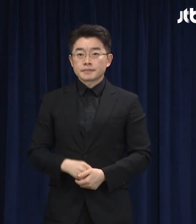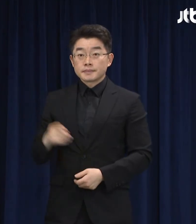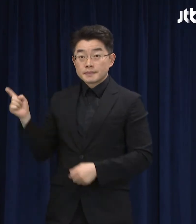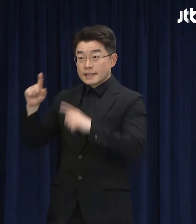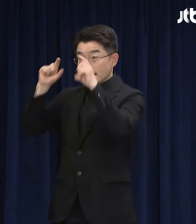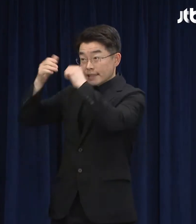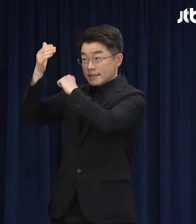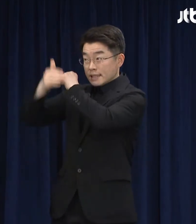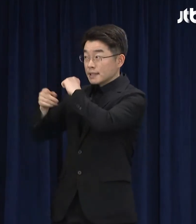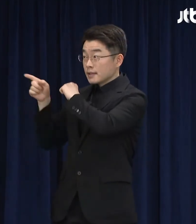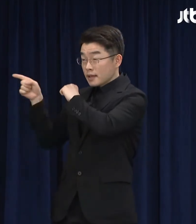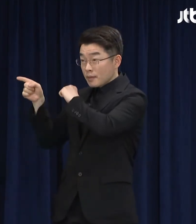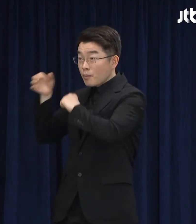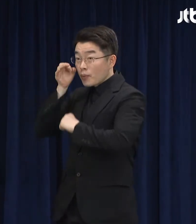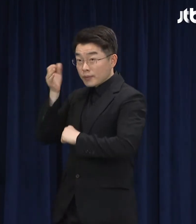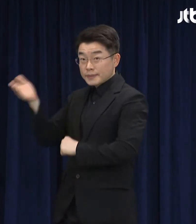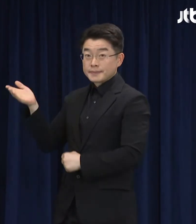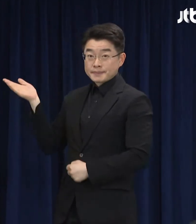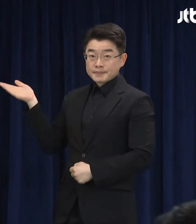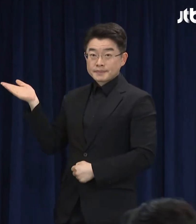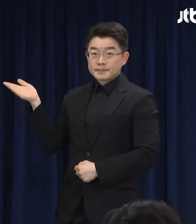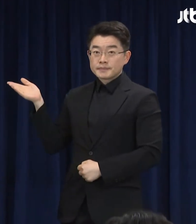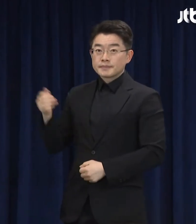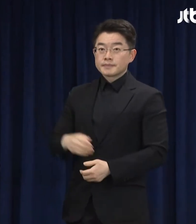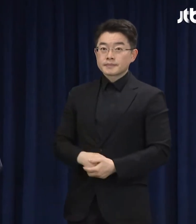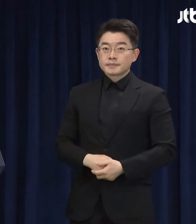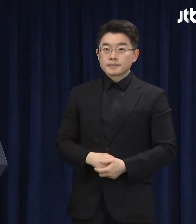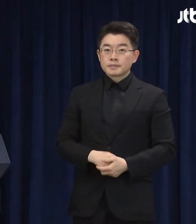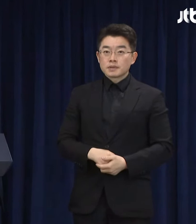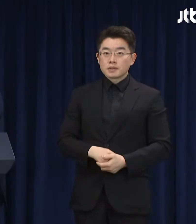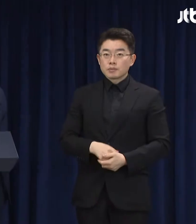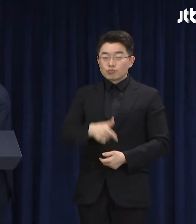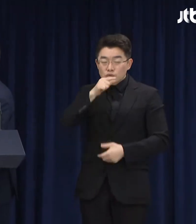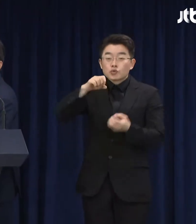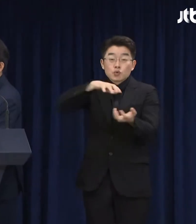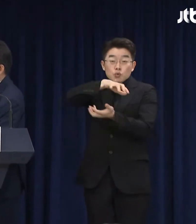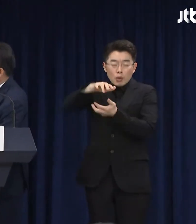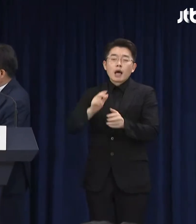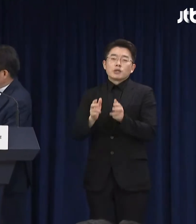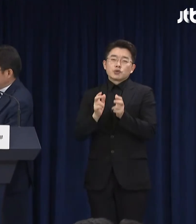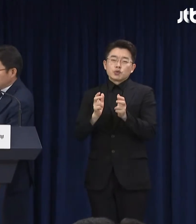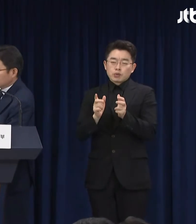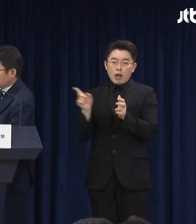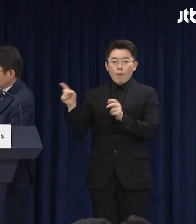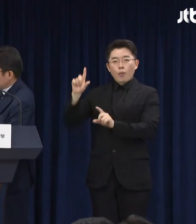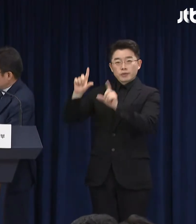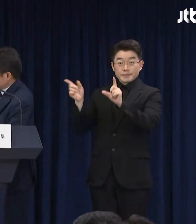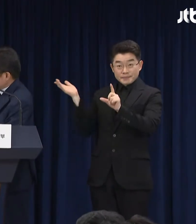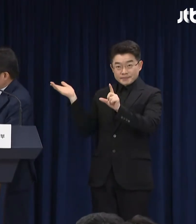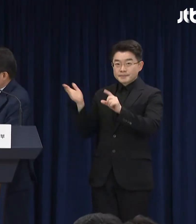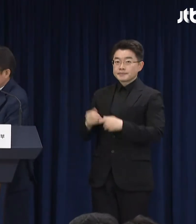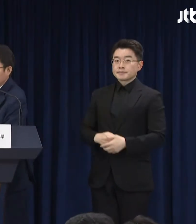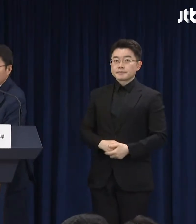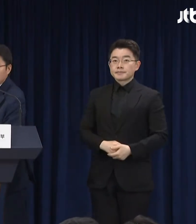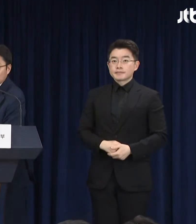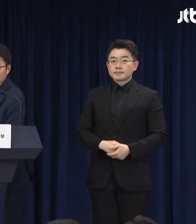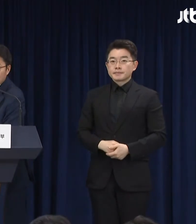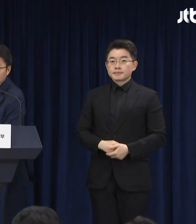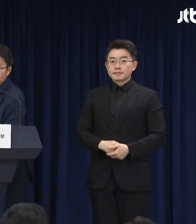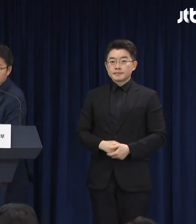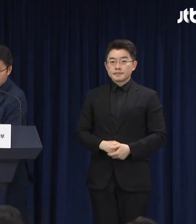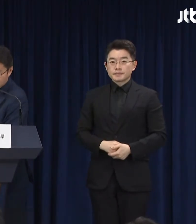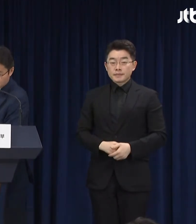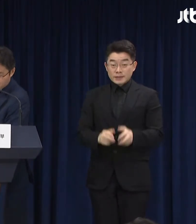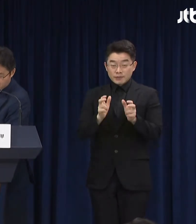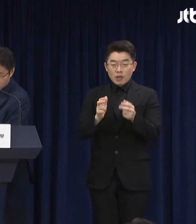사진에서 보시는 이 펌프가 바로 그 순환 펌프입니다. 현장 사진입니다. 보시는 것처럼 한 대, 두